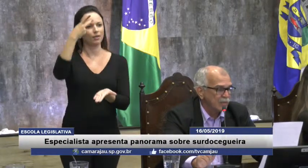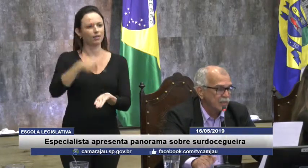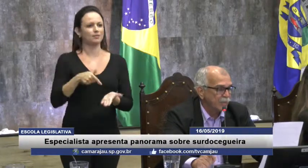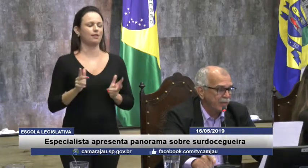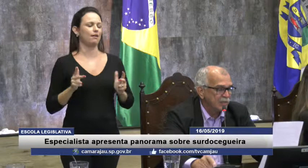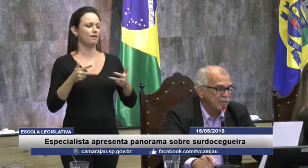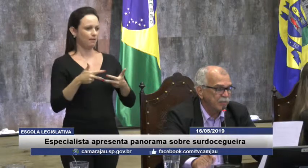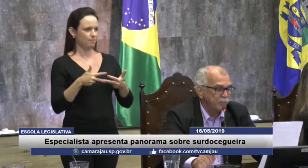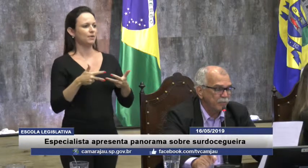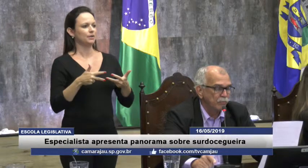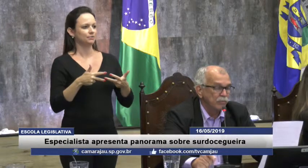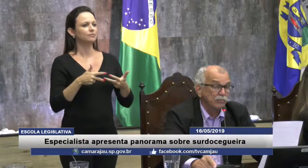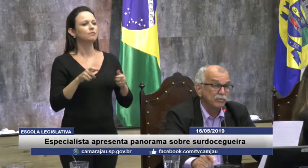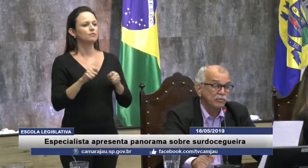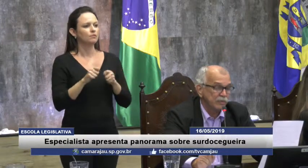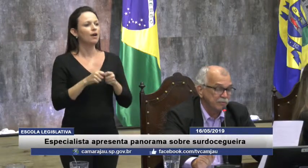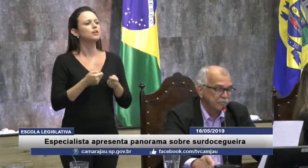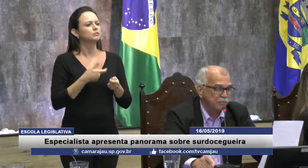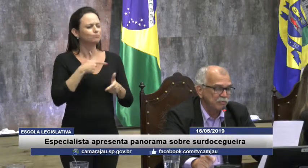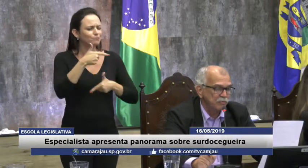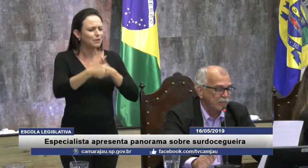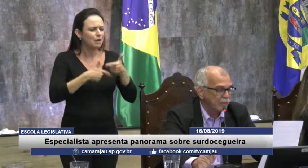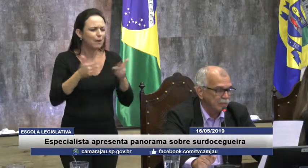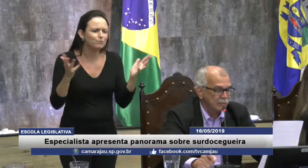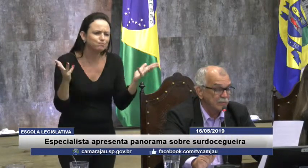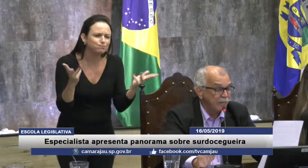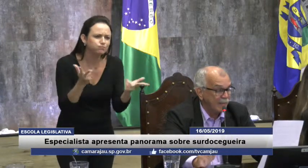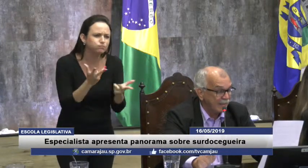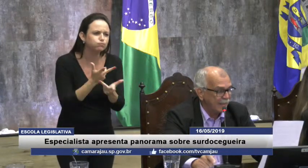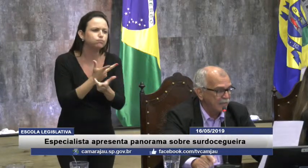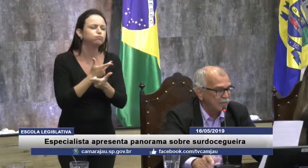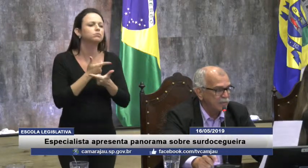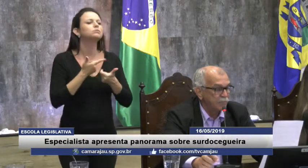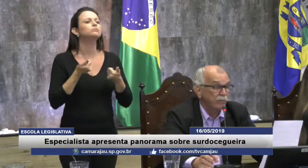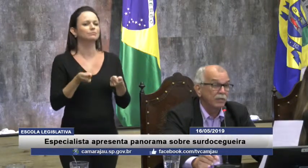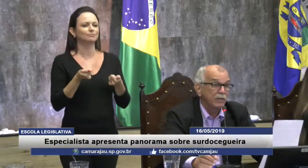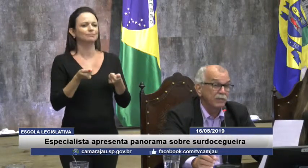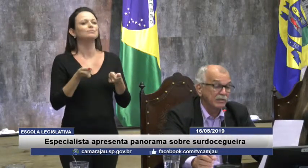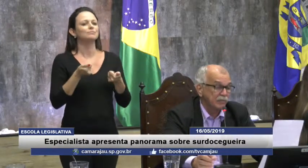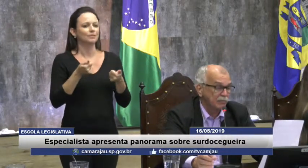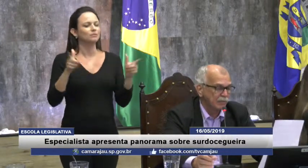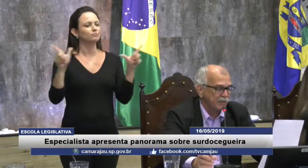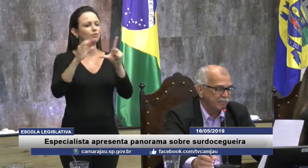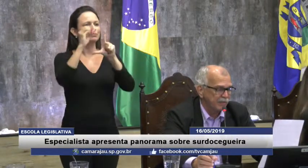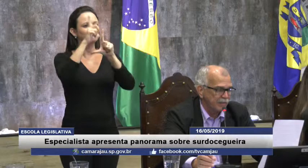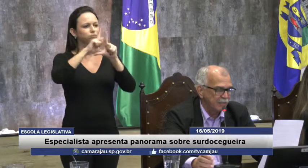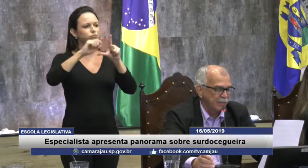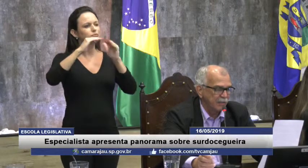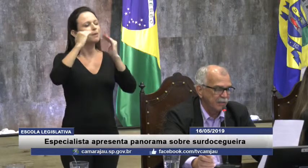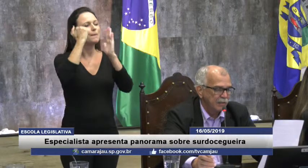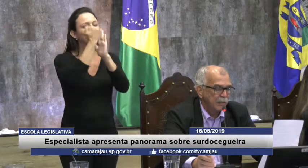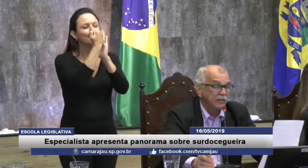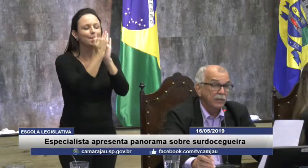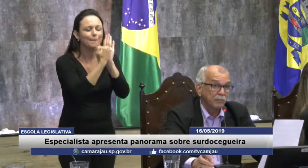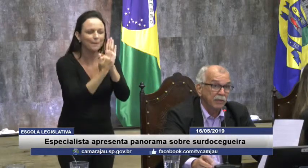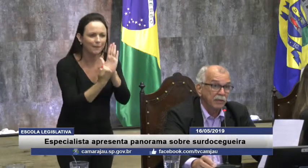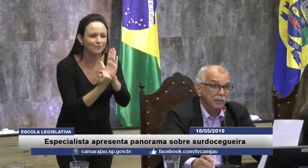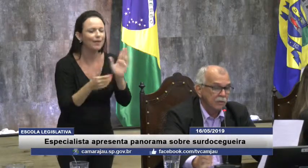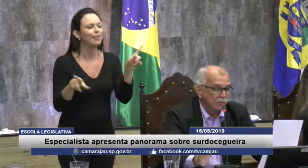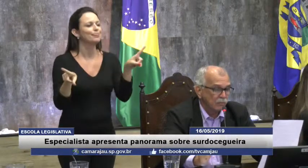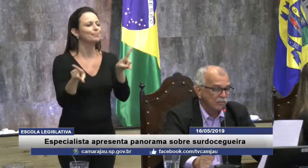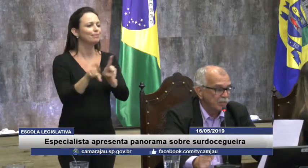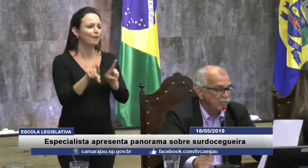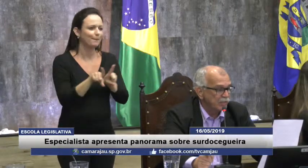concursados, que prestam primoroso serviço na grade de programação da TV Câmara e